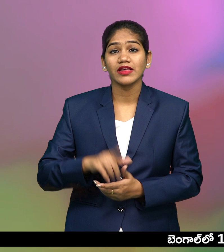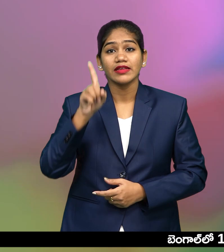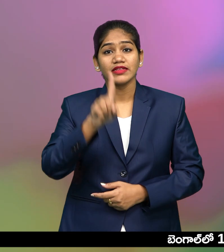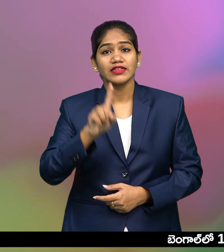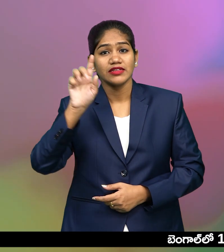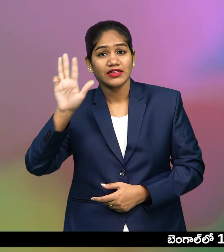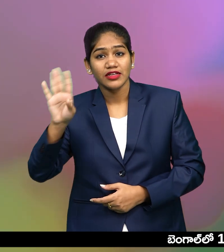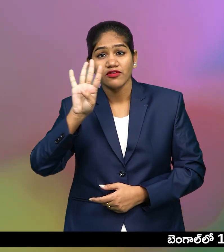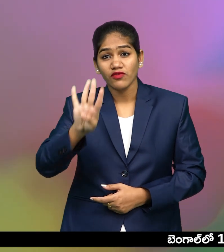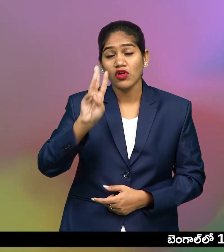1943 నుంచి